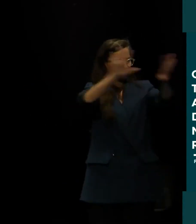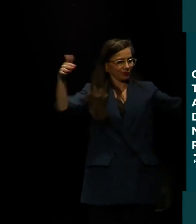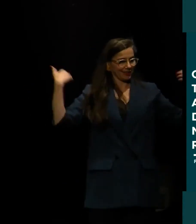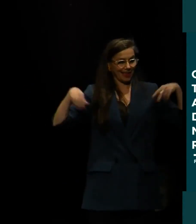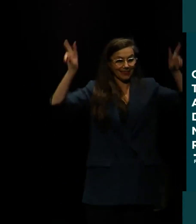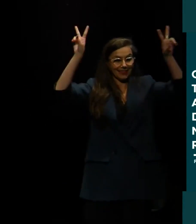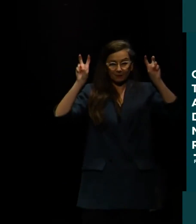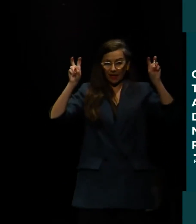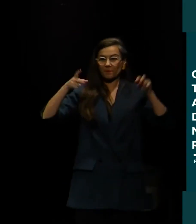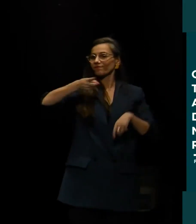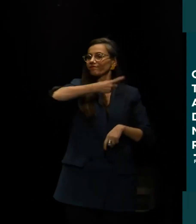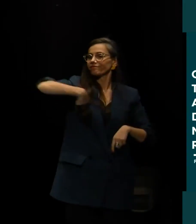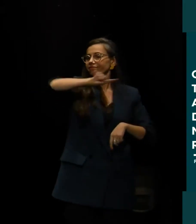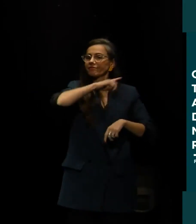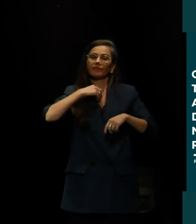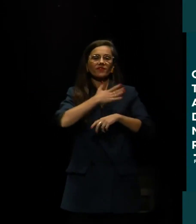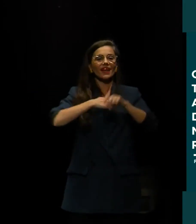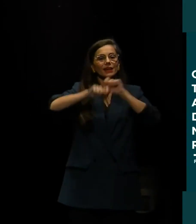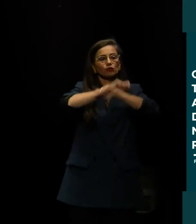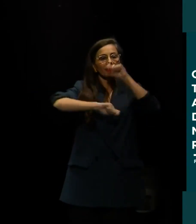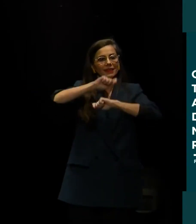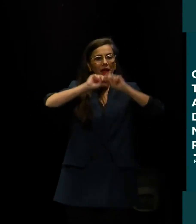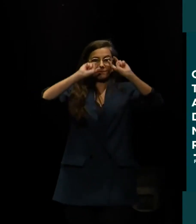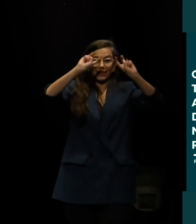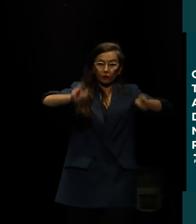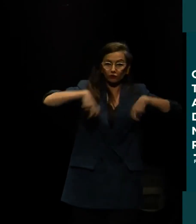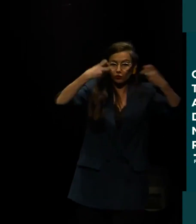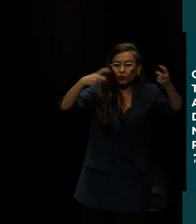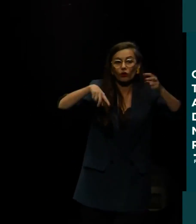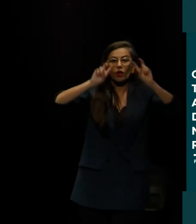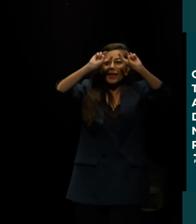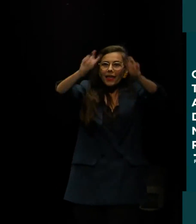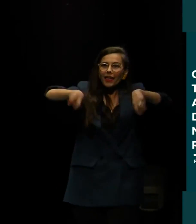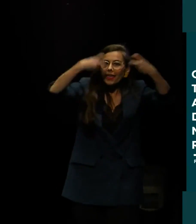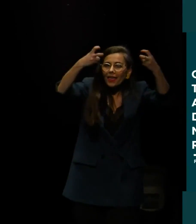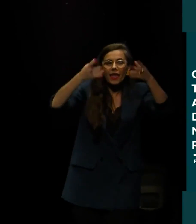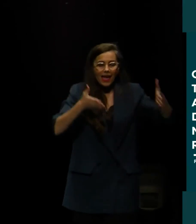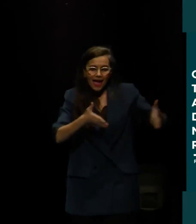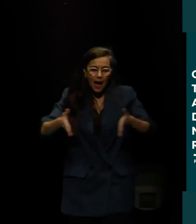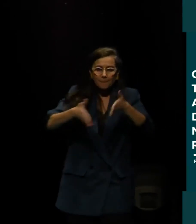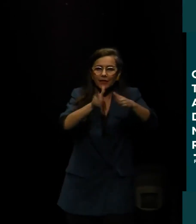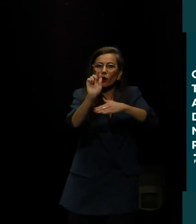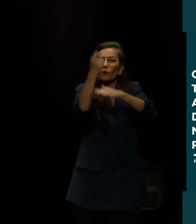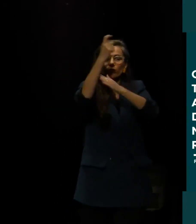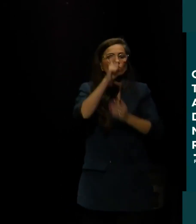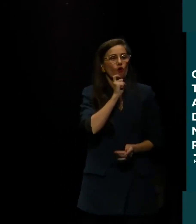el título de la ponencia plenaria es el que veis aquí, Reconstrucción,